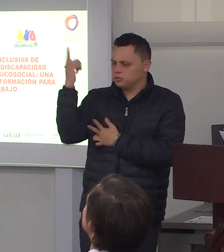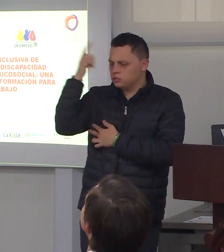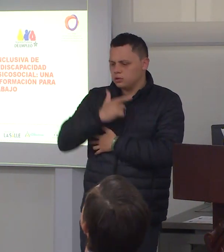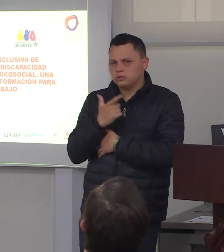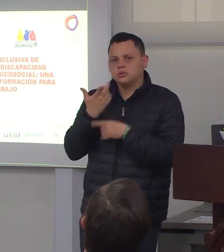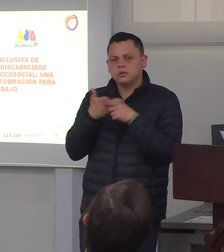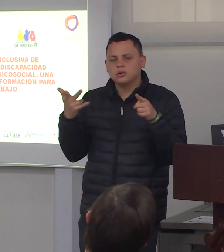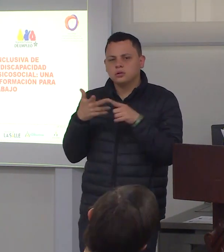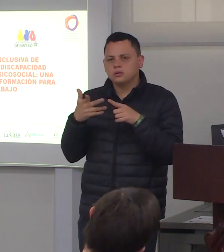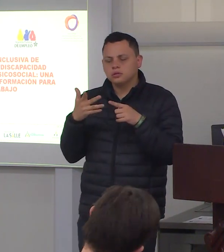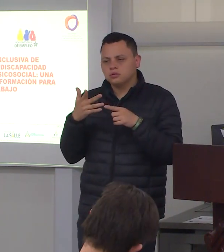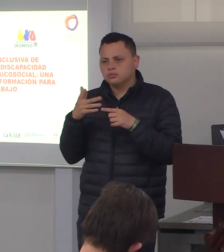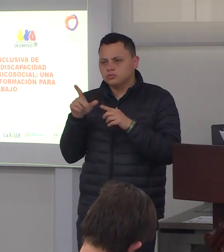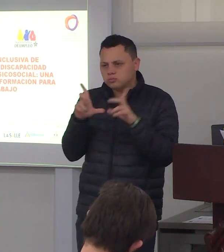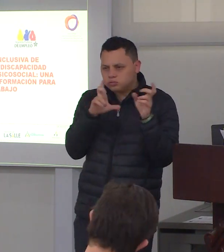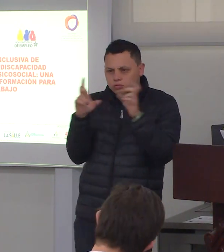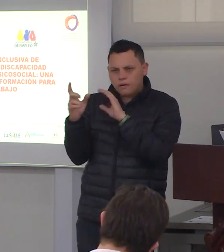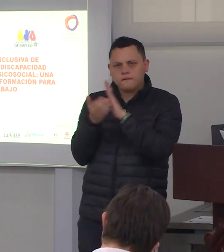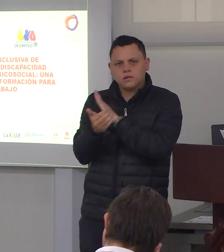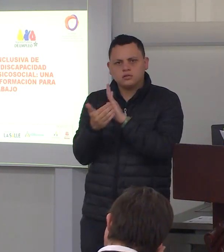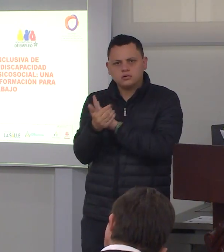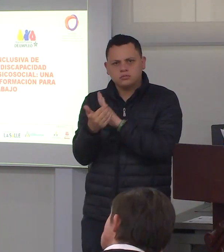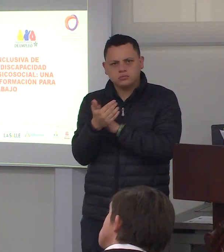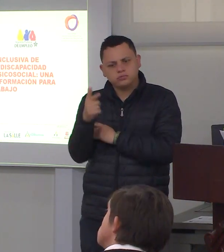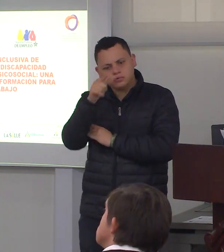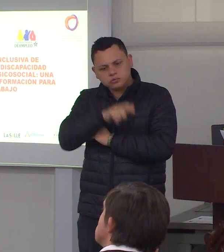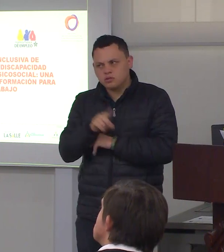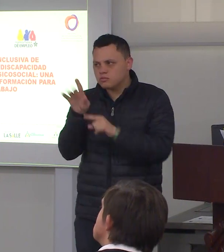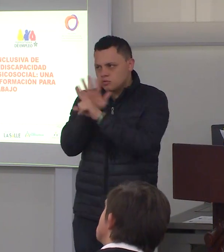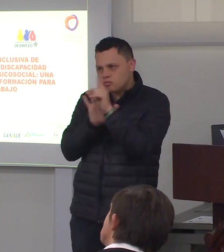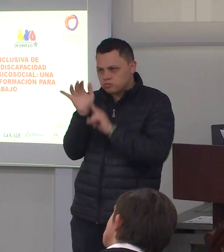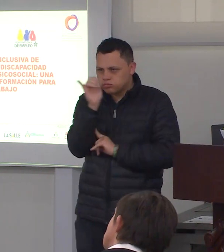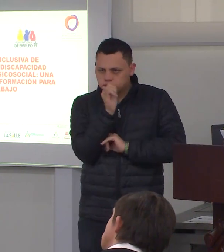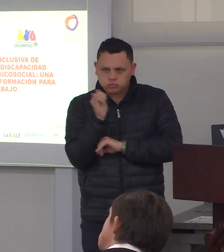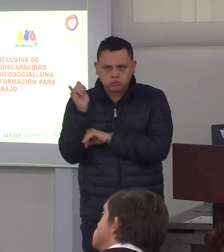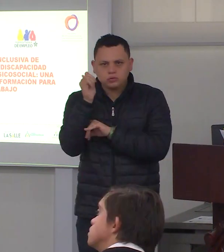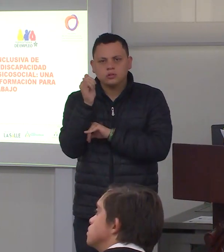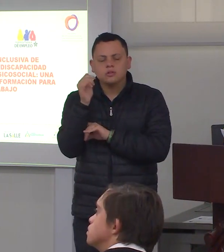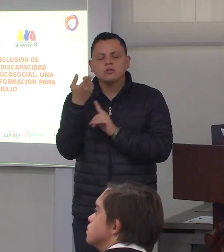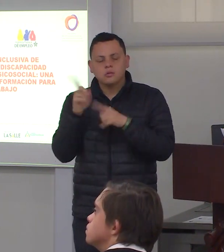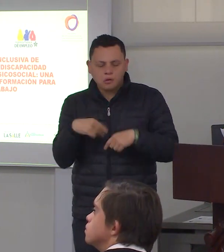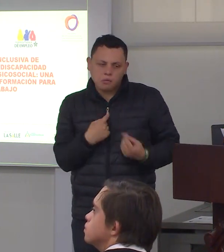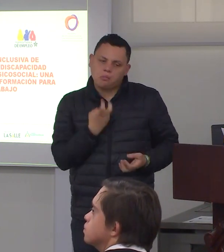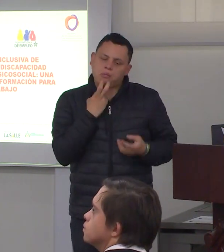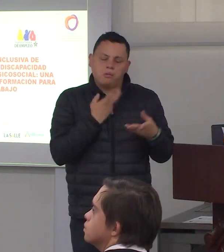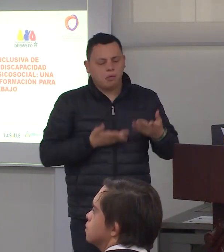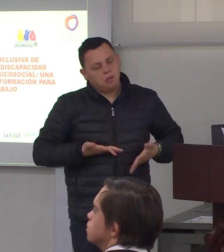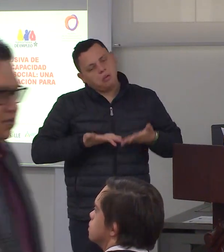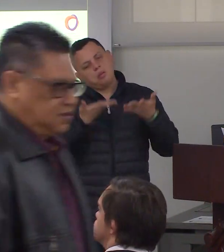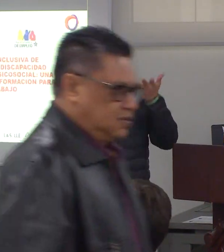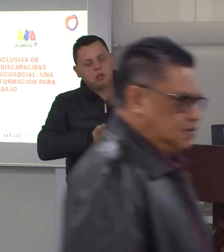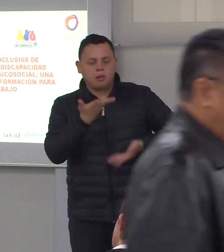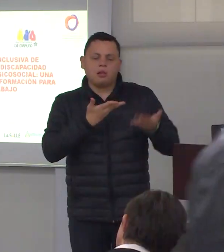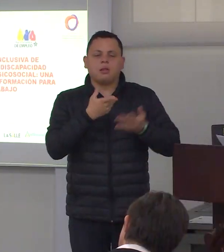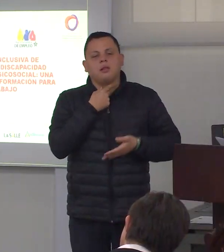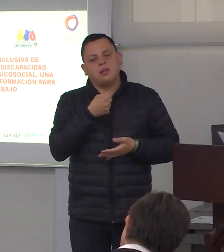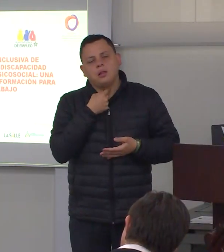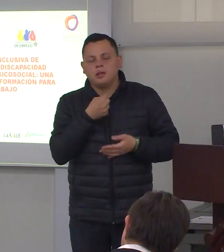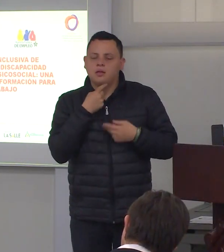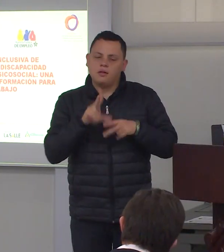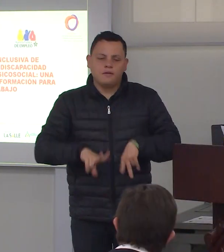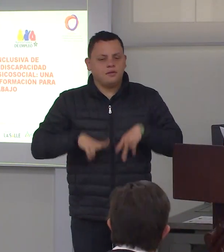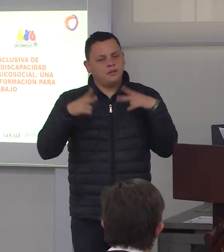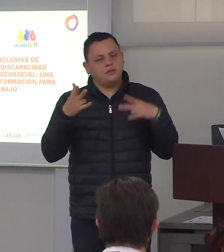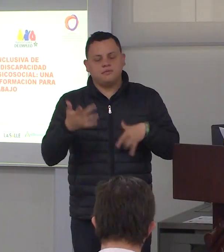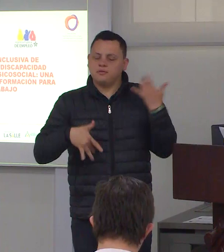habilidad en la toma de fotografías y realización de videos. También tuvimos espacio para reírnos, echar chistes y disfrutar de la